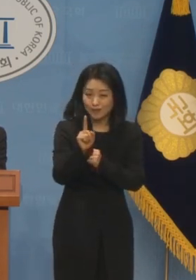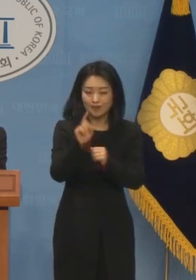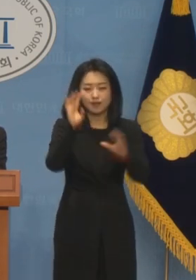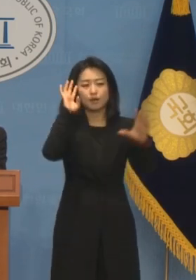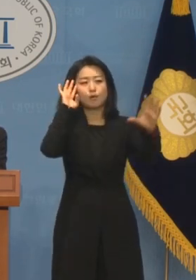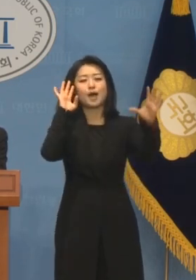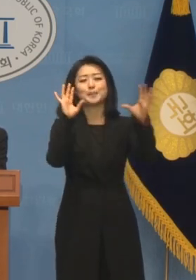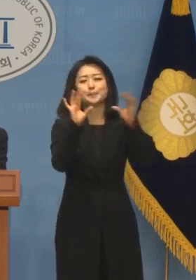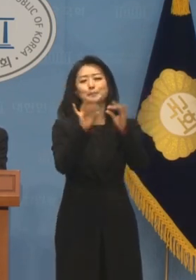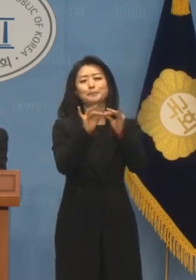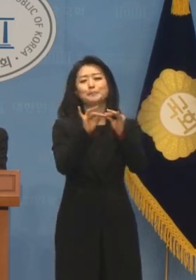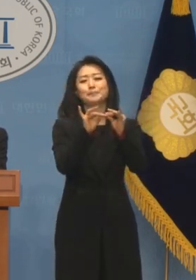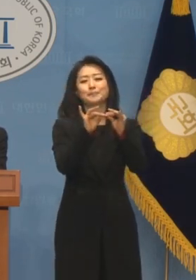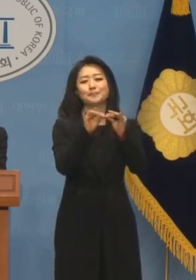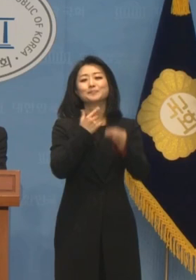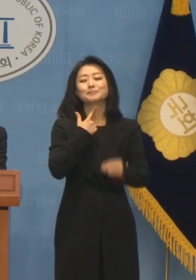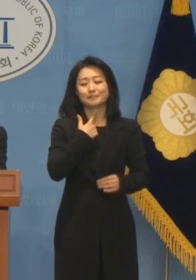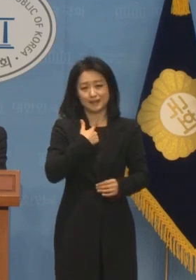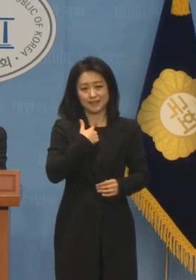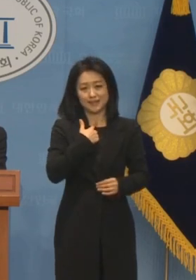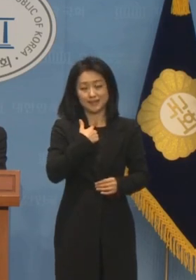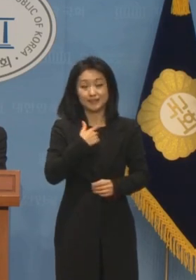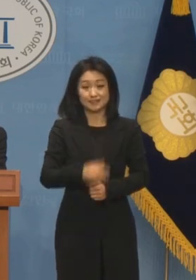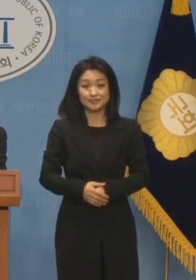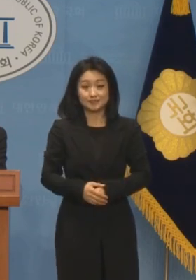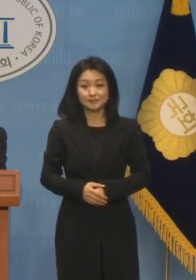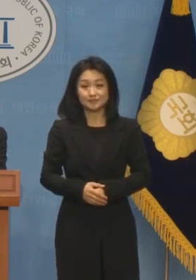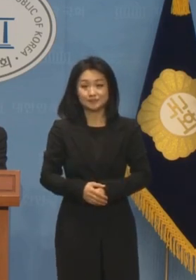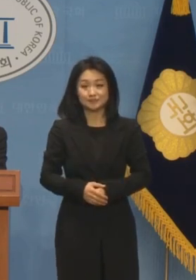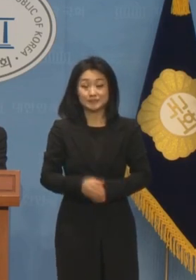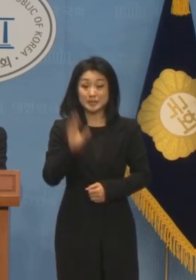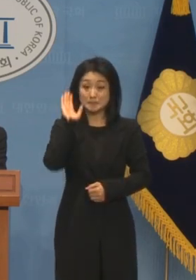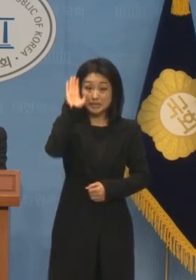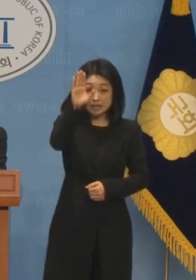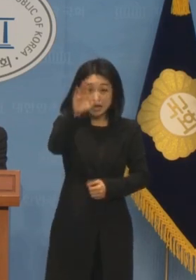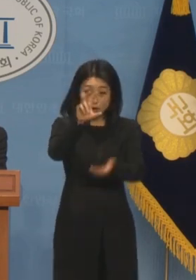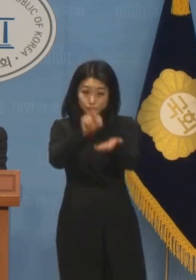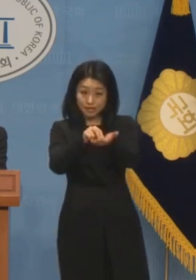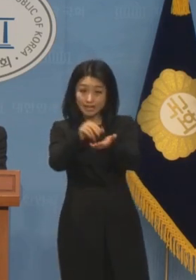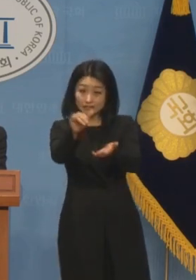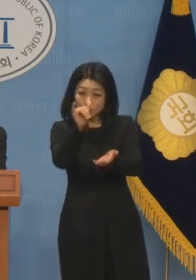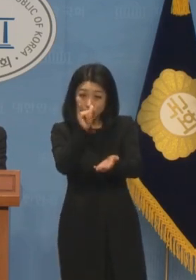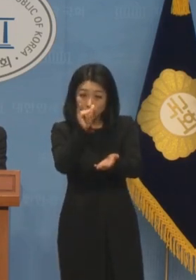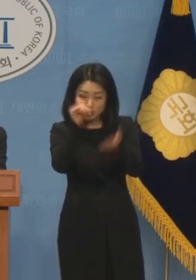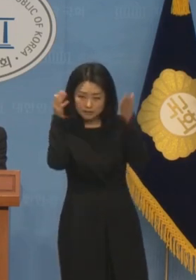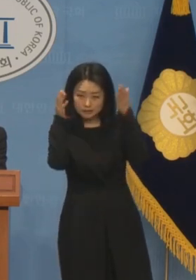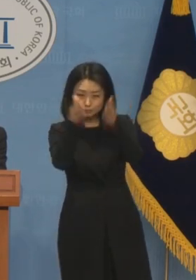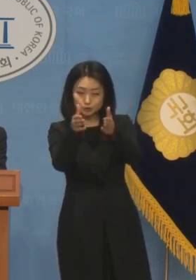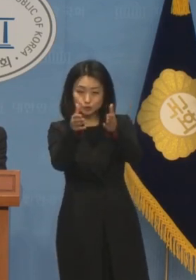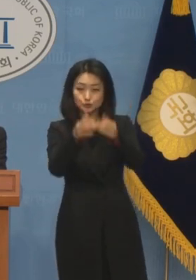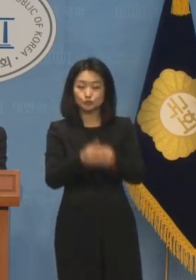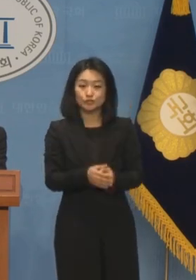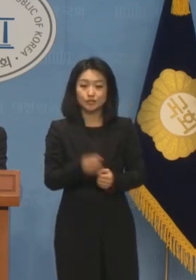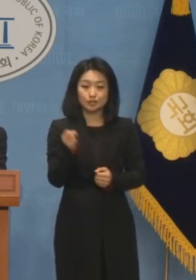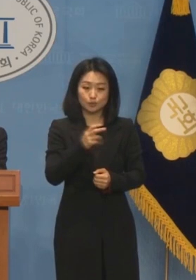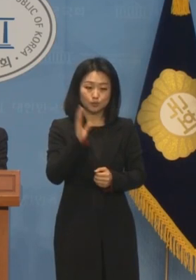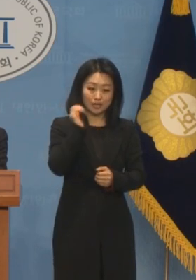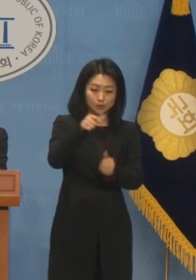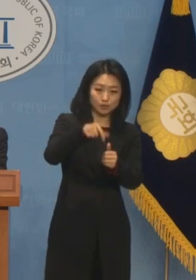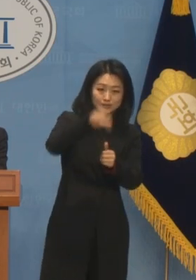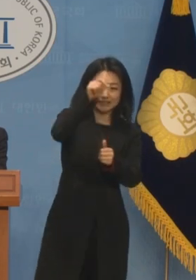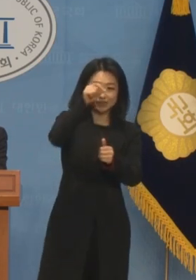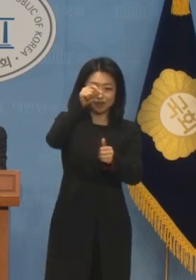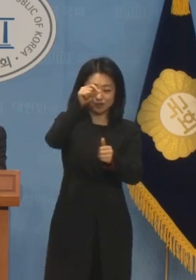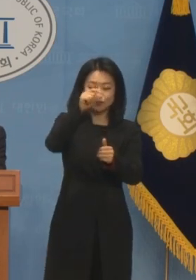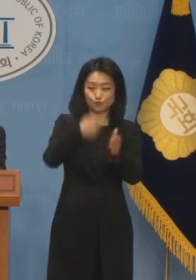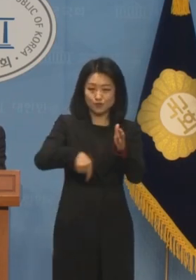공감일 것입니다. 미래 문제에 집중하자, 수권정당 만들자와